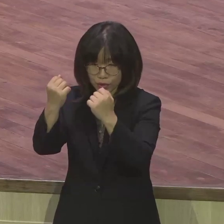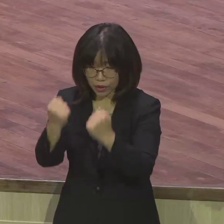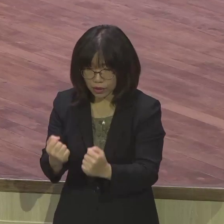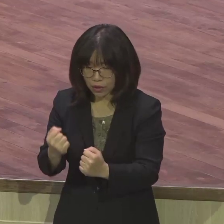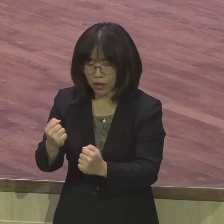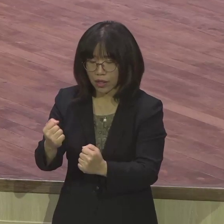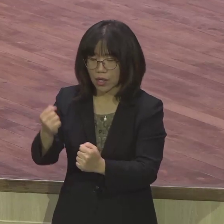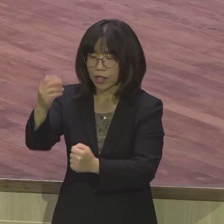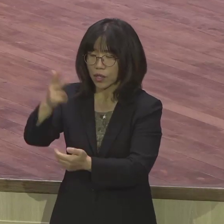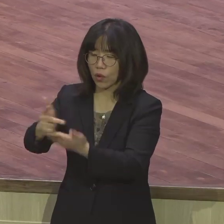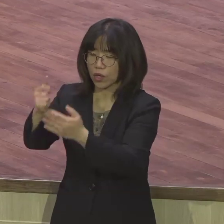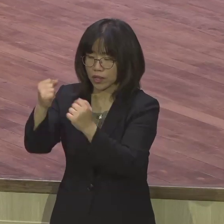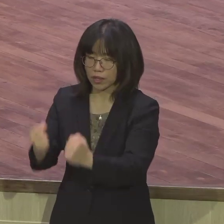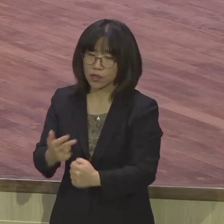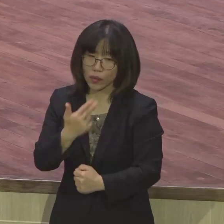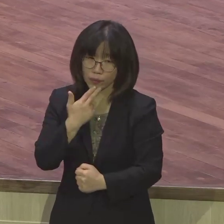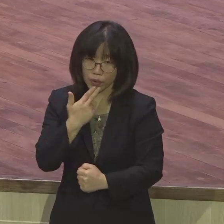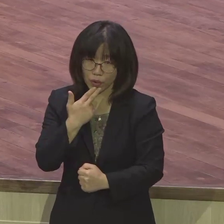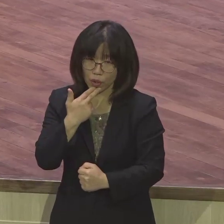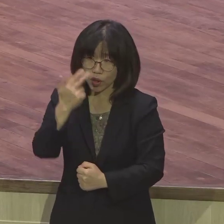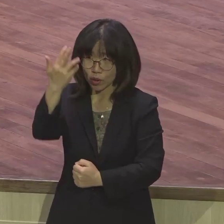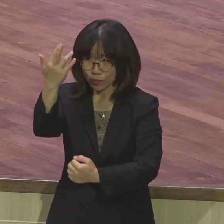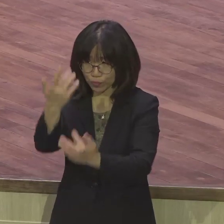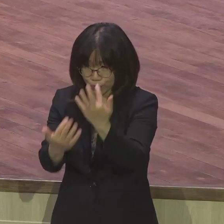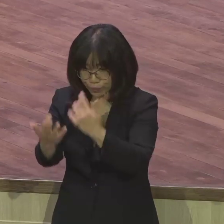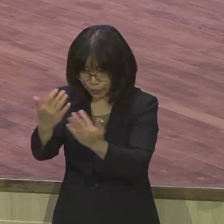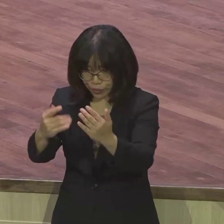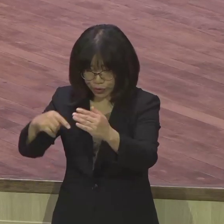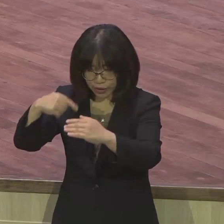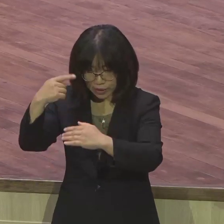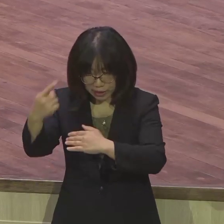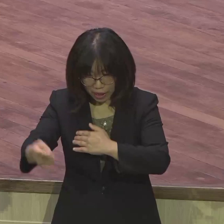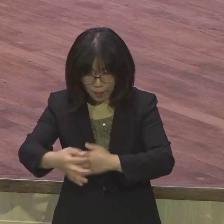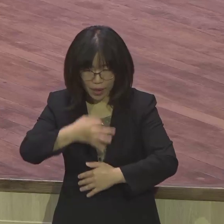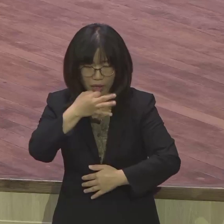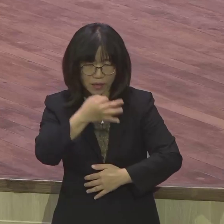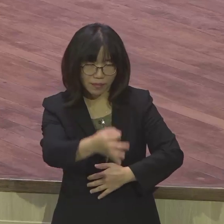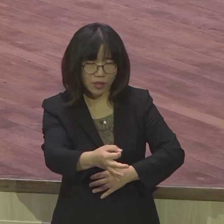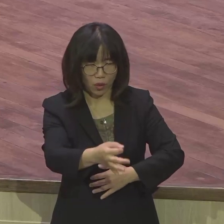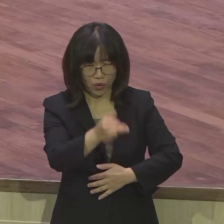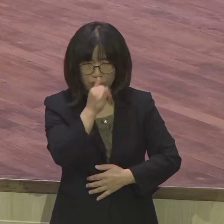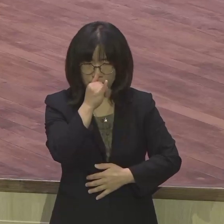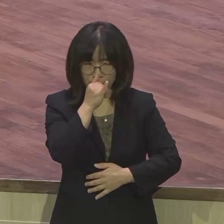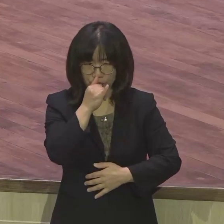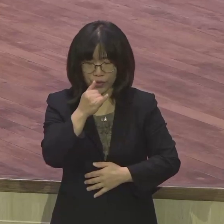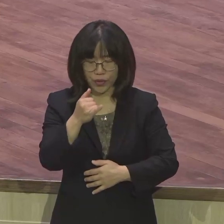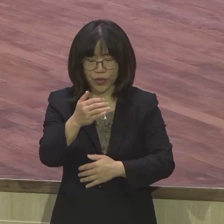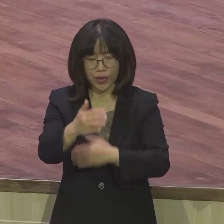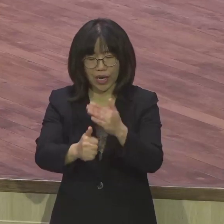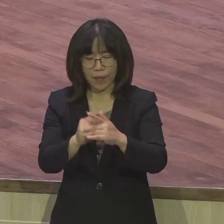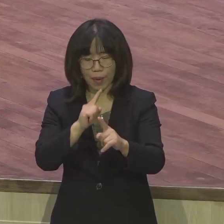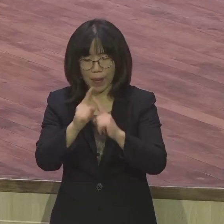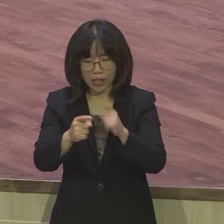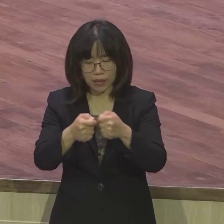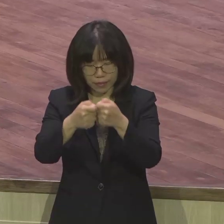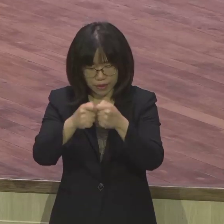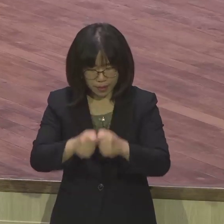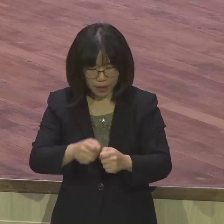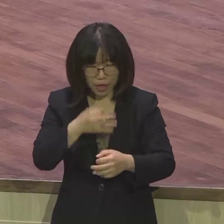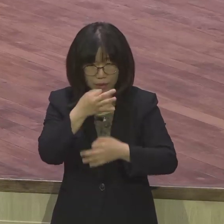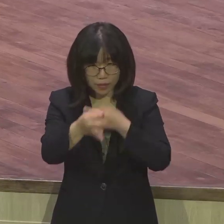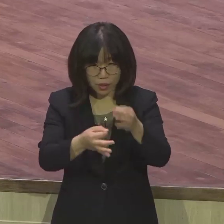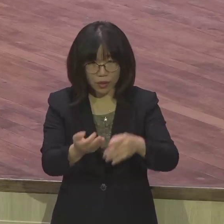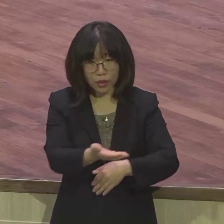여호와께서 계시지 아니하더니 불 후에 세미한 소리가 있는지라. 여러분 하나님의 세미한